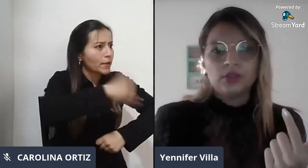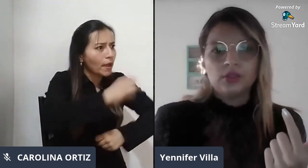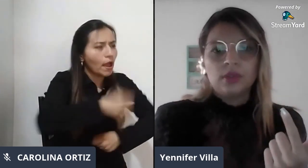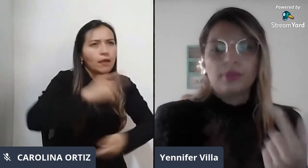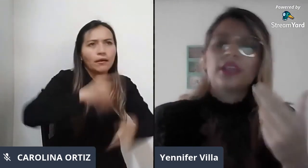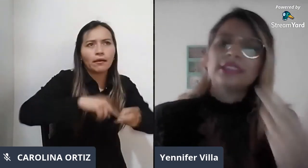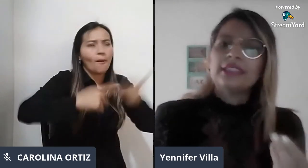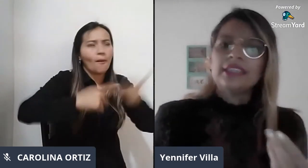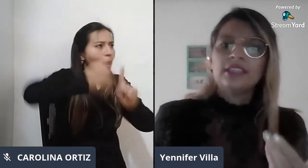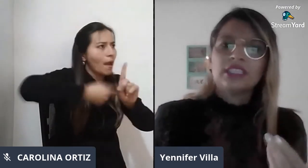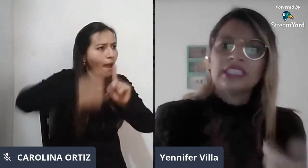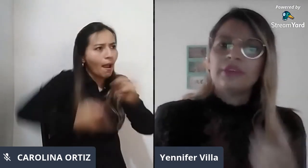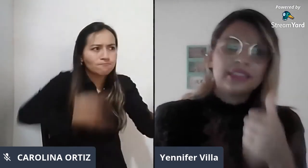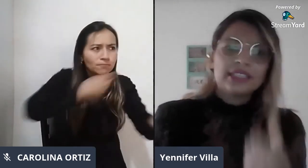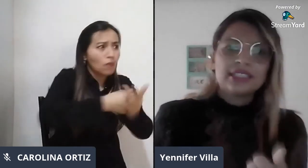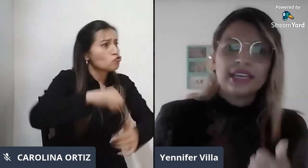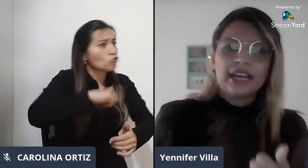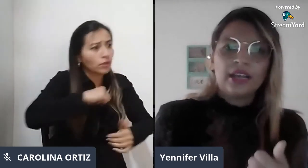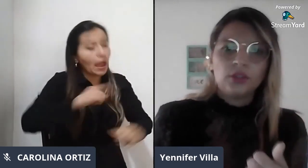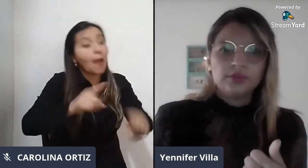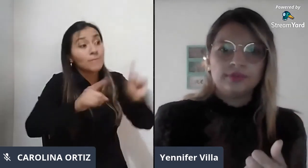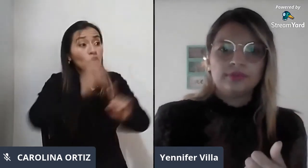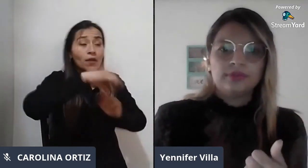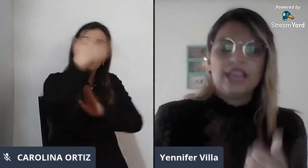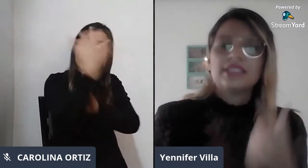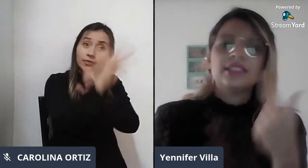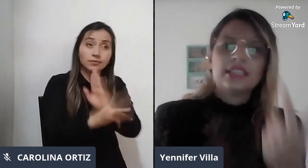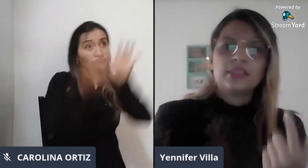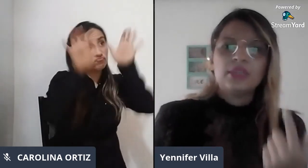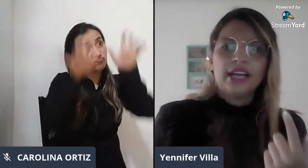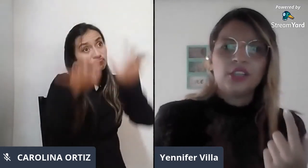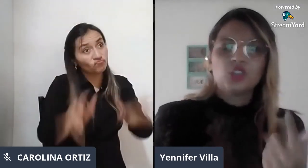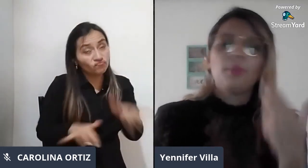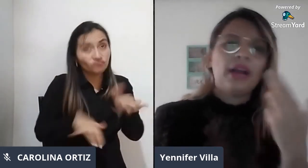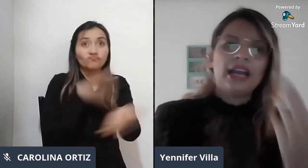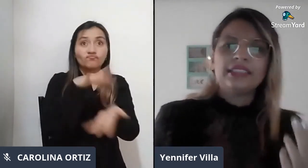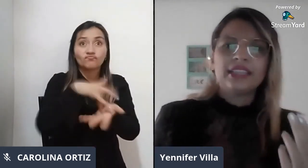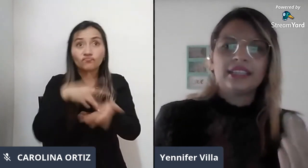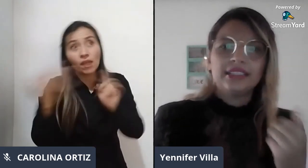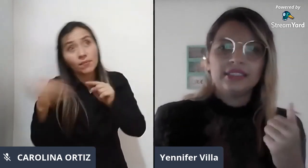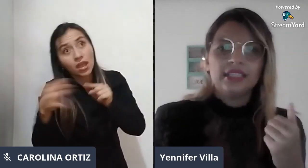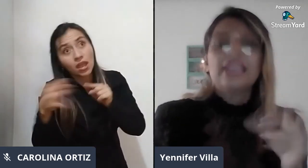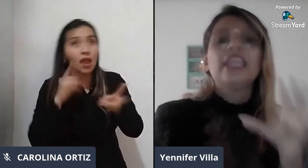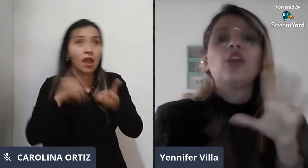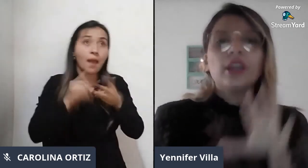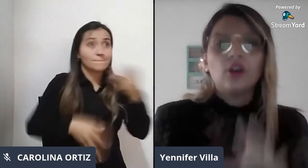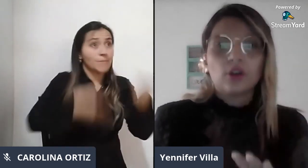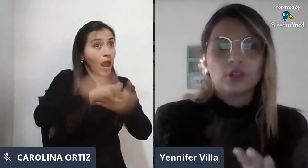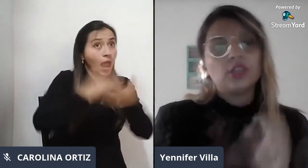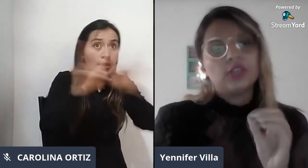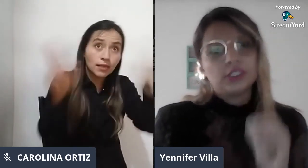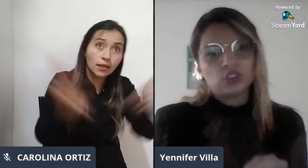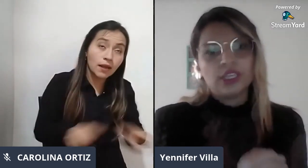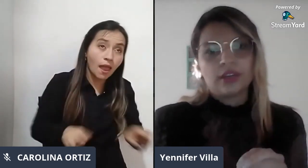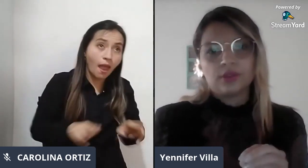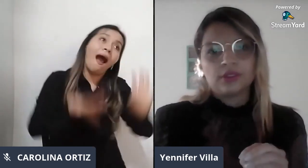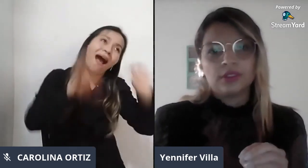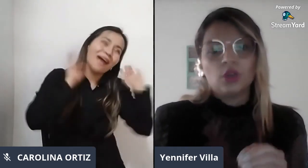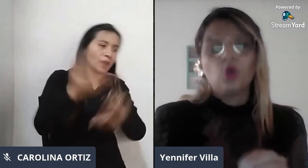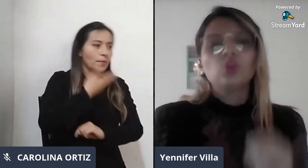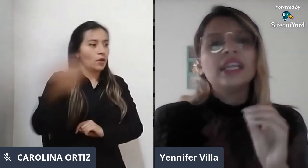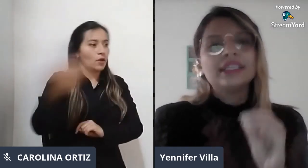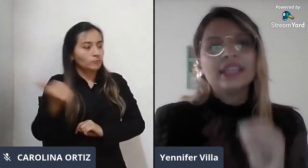arriendo, pero que están teniendo que escribir tesis de grado, asistir a seminarios, pagar internet? Y lo mejor, y con esto